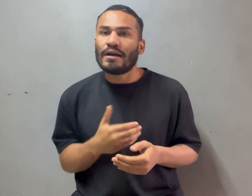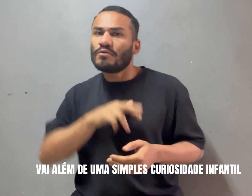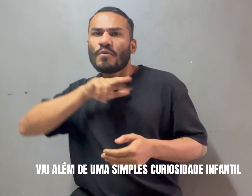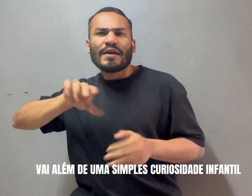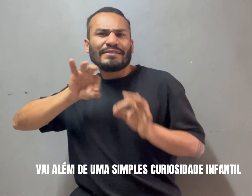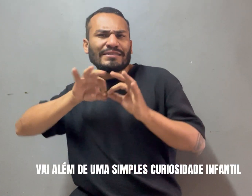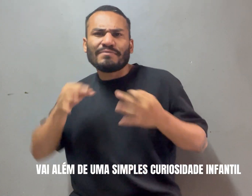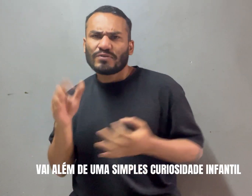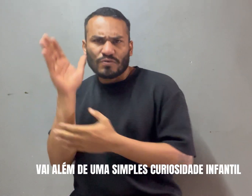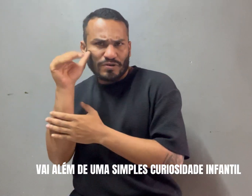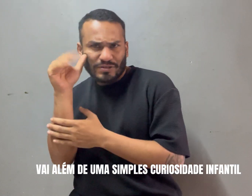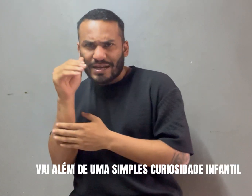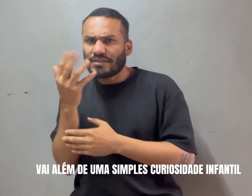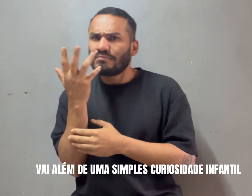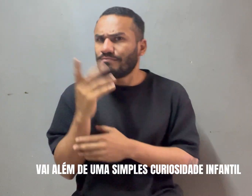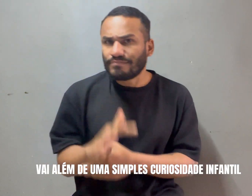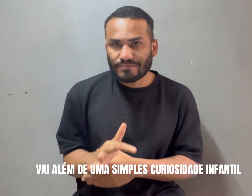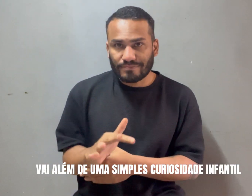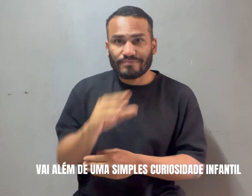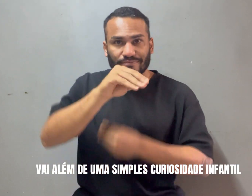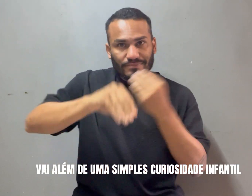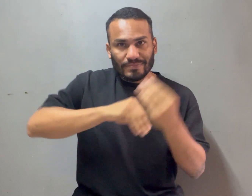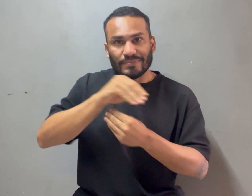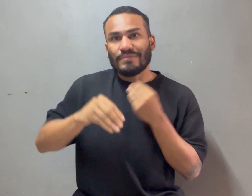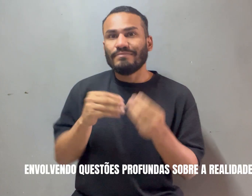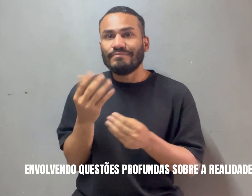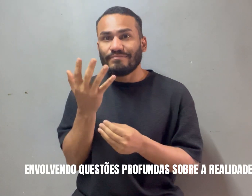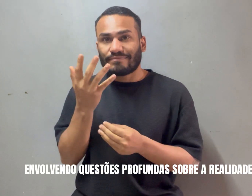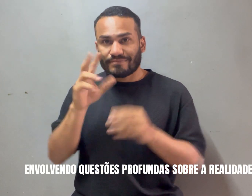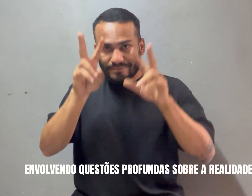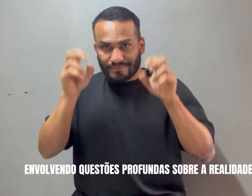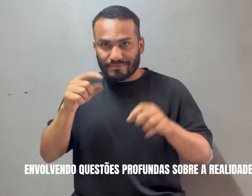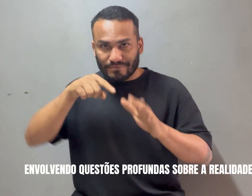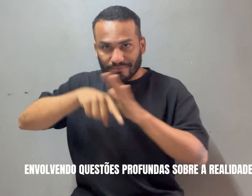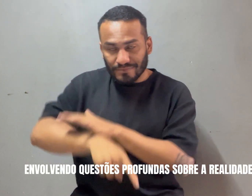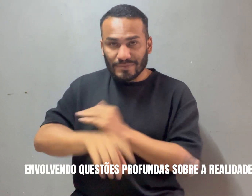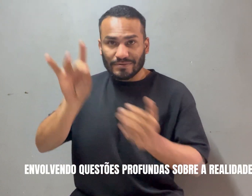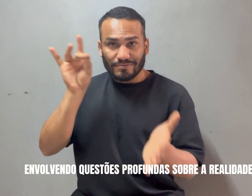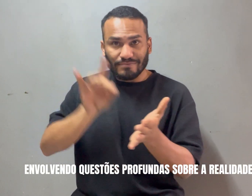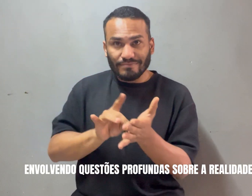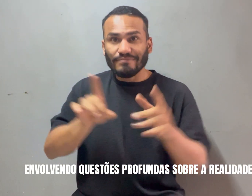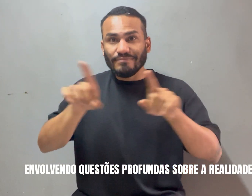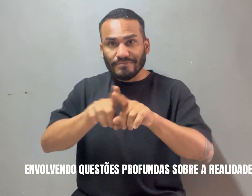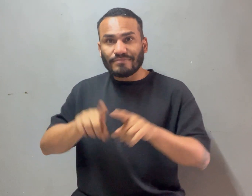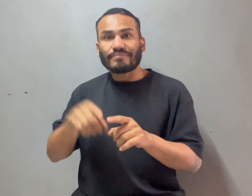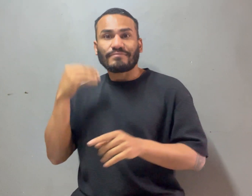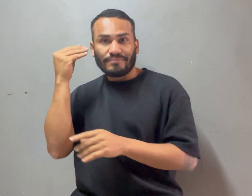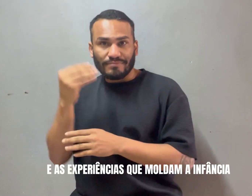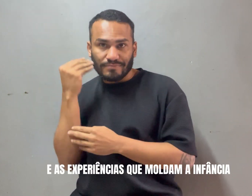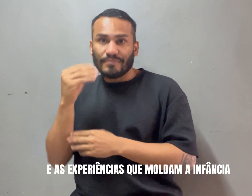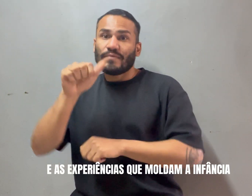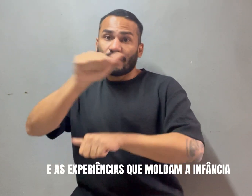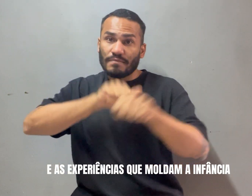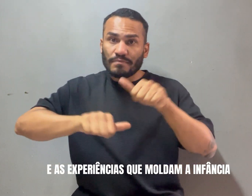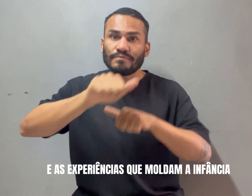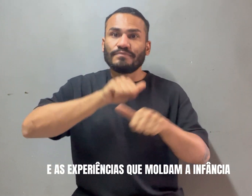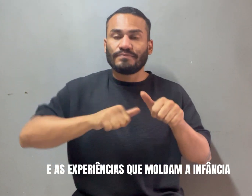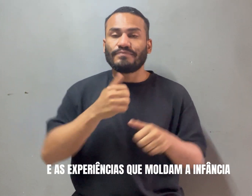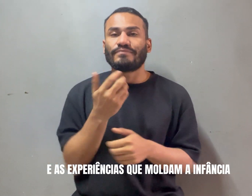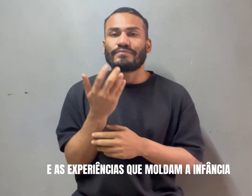vai além de uma simples curiosidade infantil, envolvendo questões profundas sobre a realidade e as experiências que moldam a